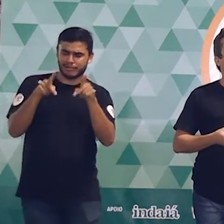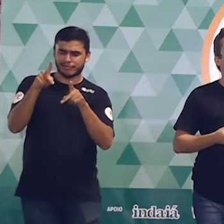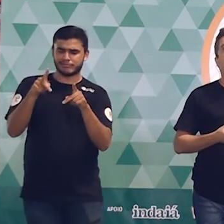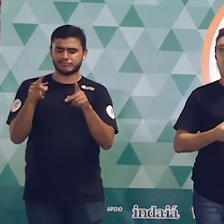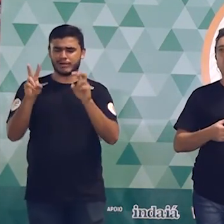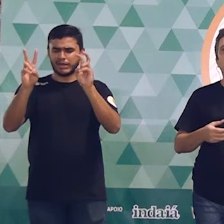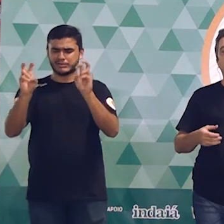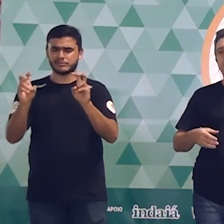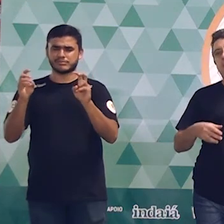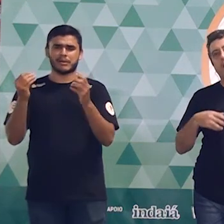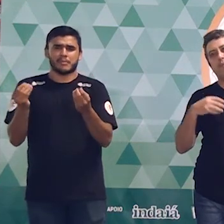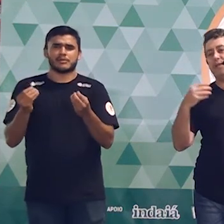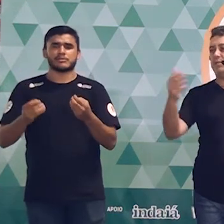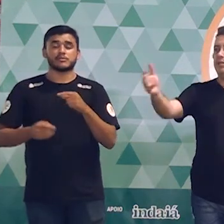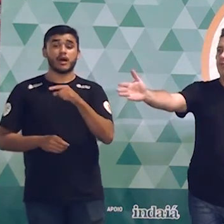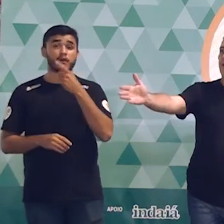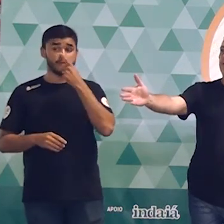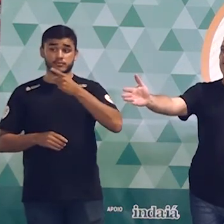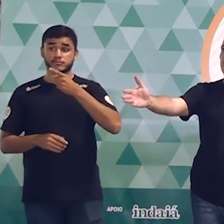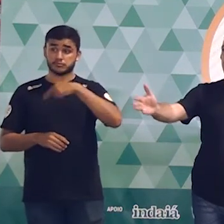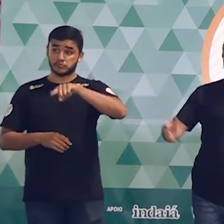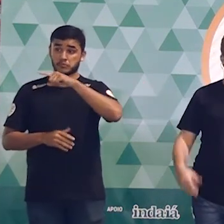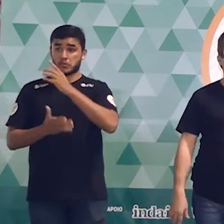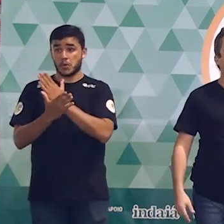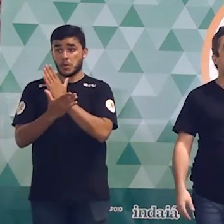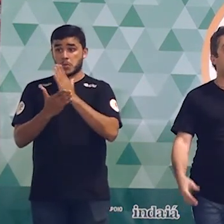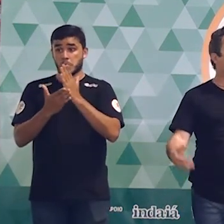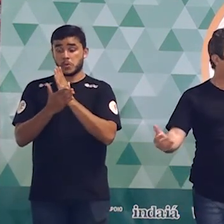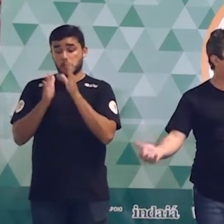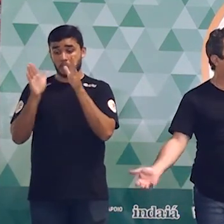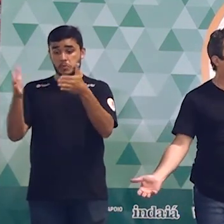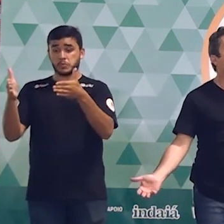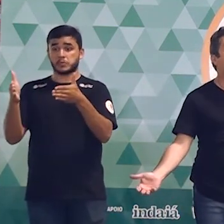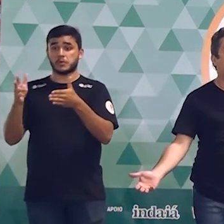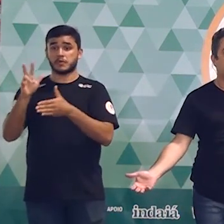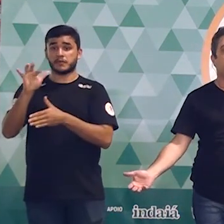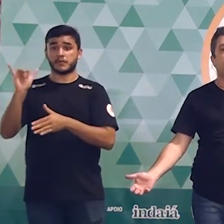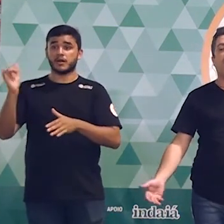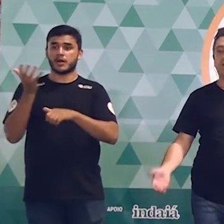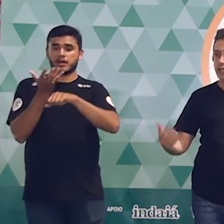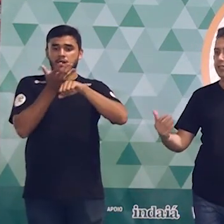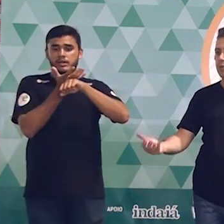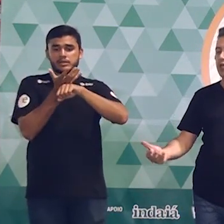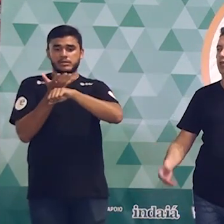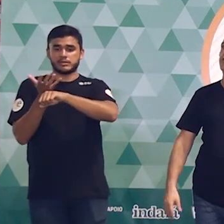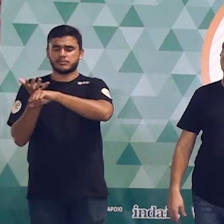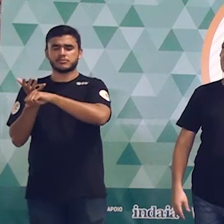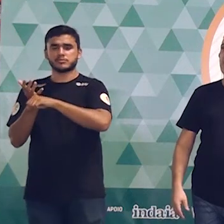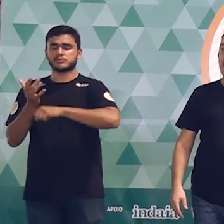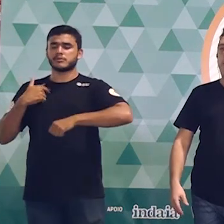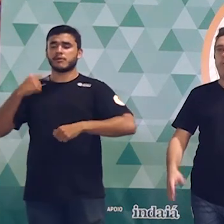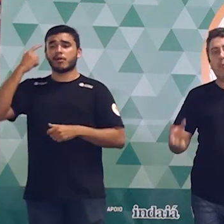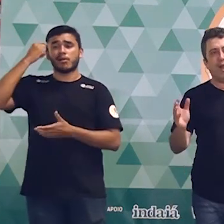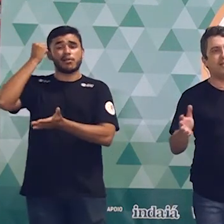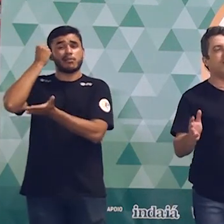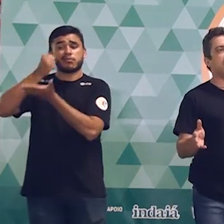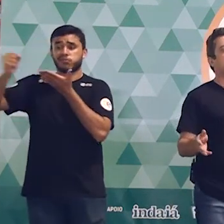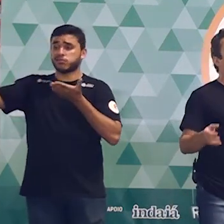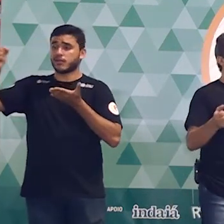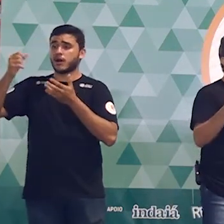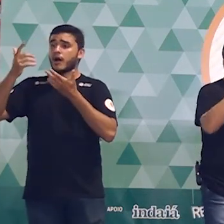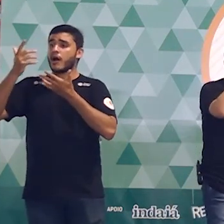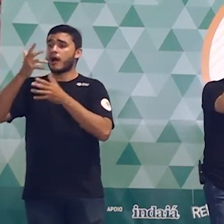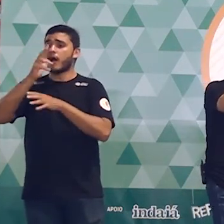né? Alguns você, a menos que vá seguir por aquela carreira, você nunca mais vai rever. A gente sabe disso.